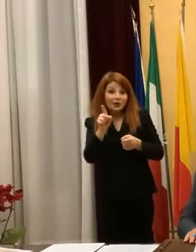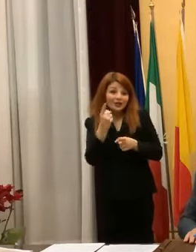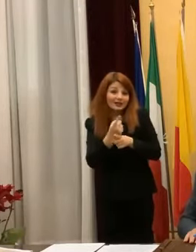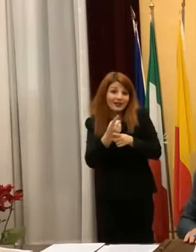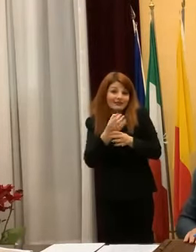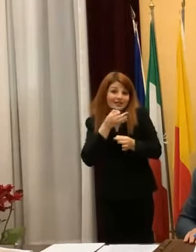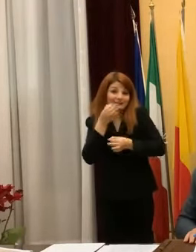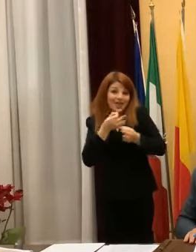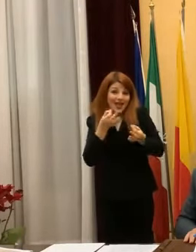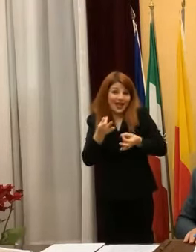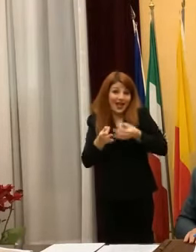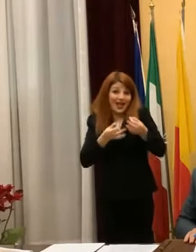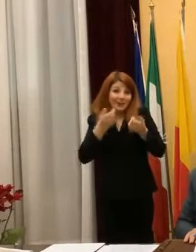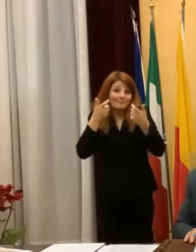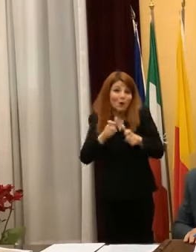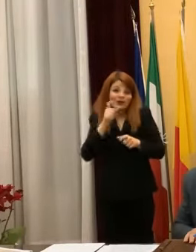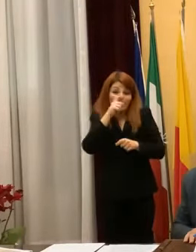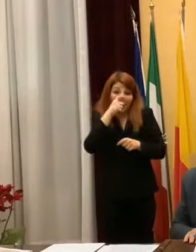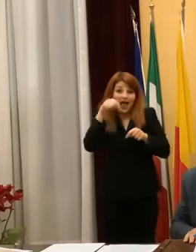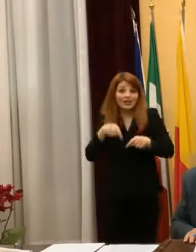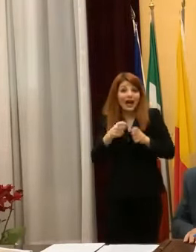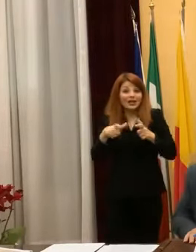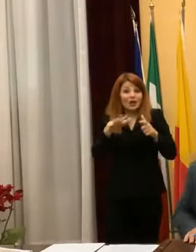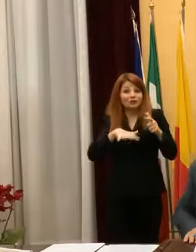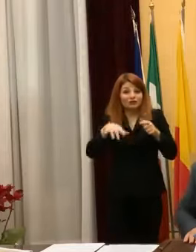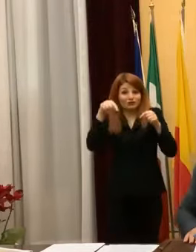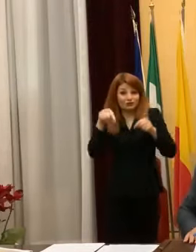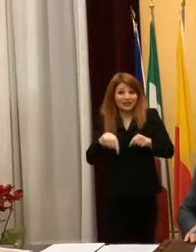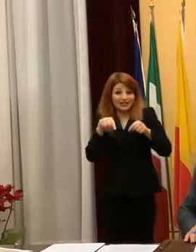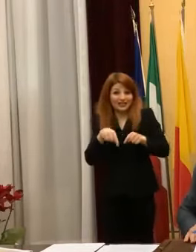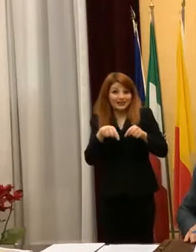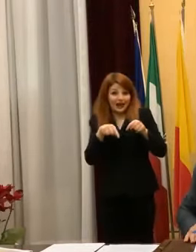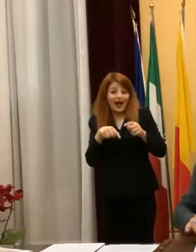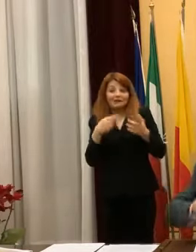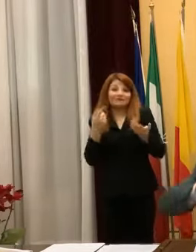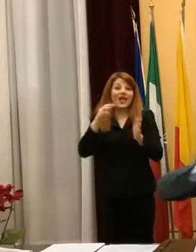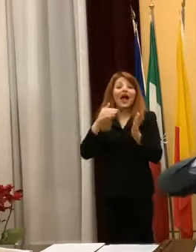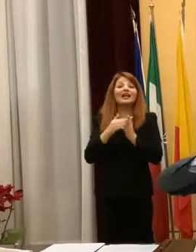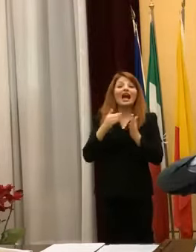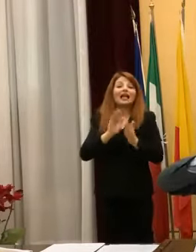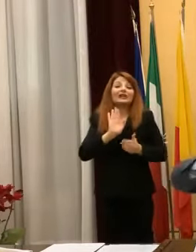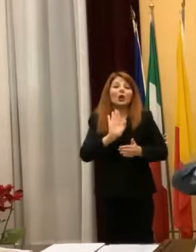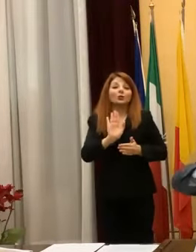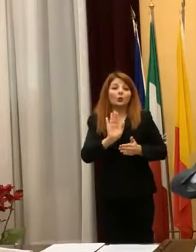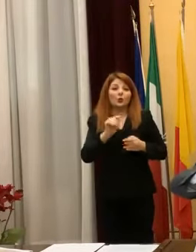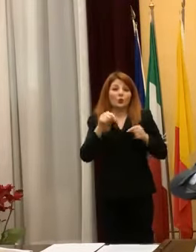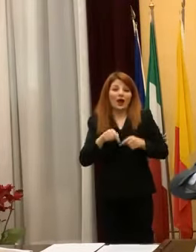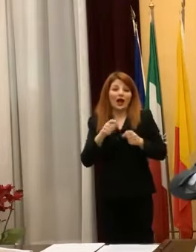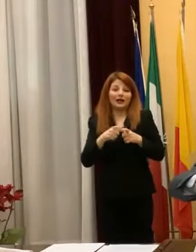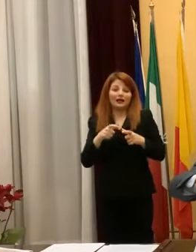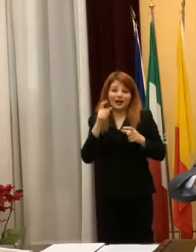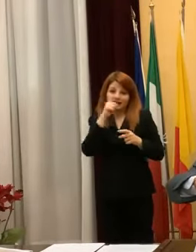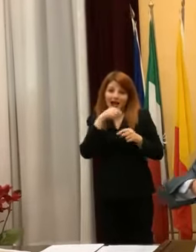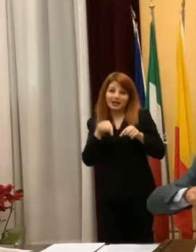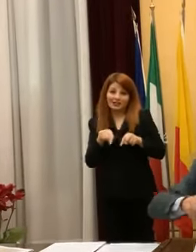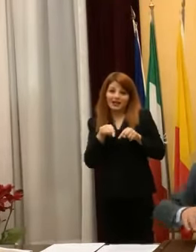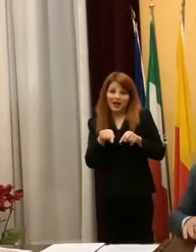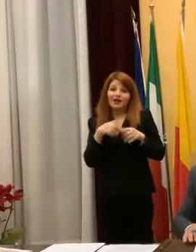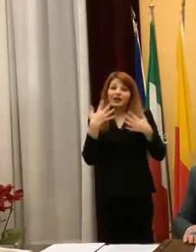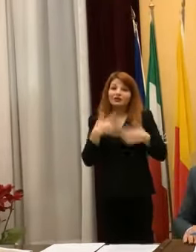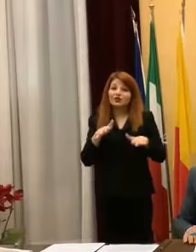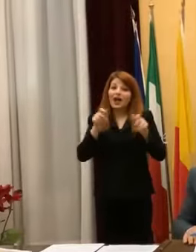che doveva essere fatto anche a Messina e che hai fatto dopo che io vi ho fanculizzato a tutti quanti.